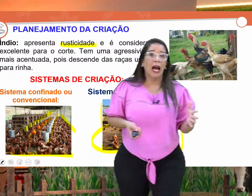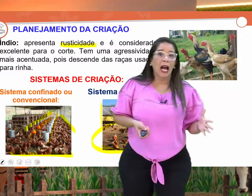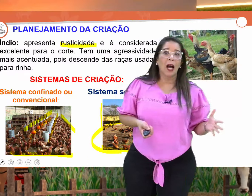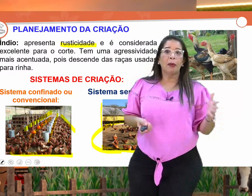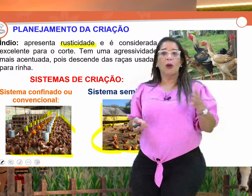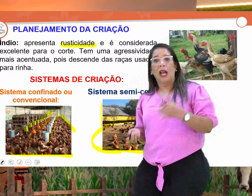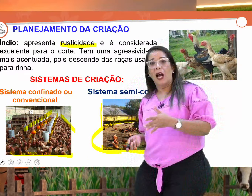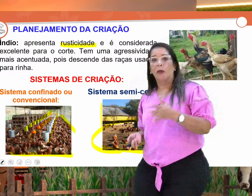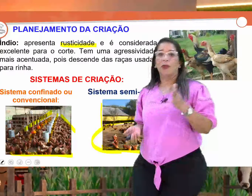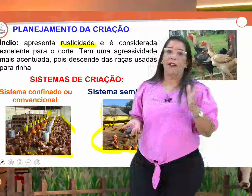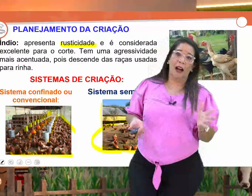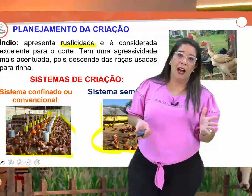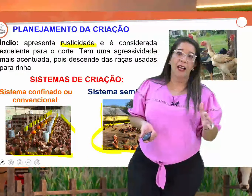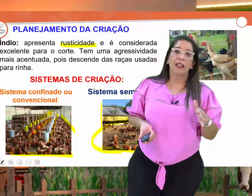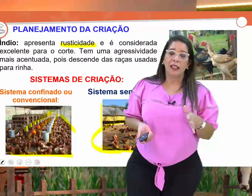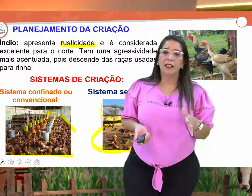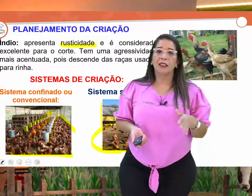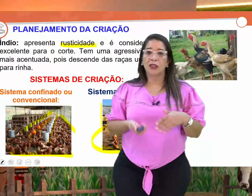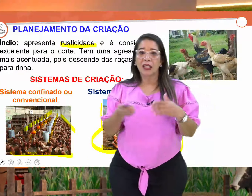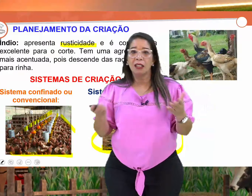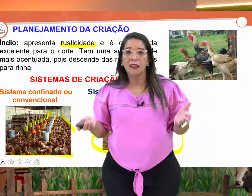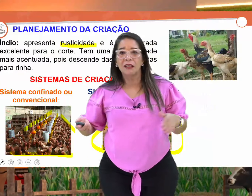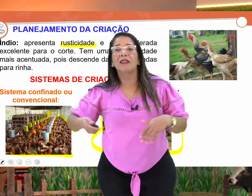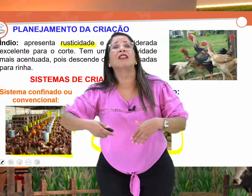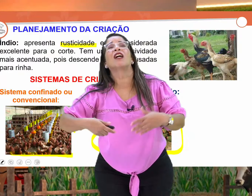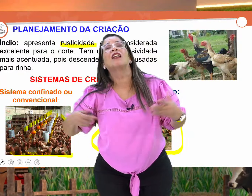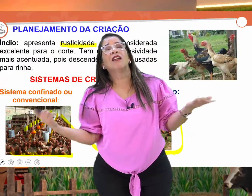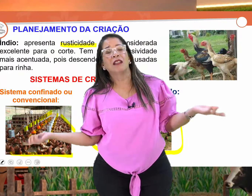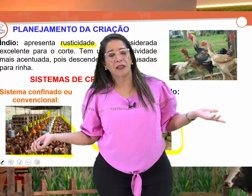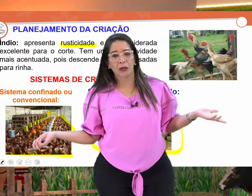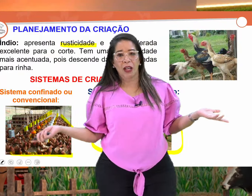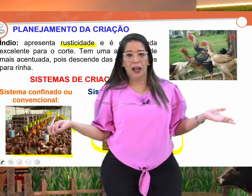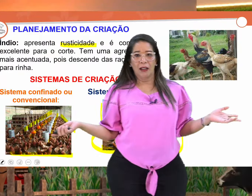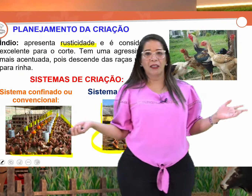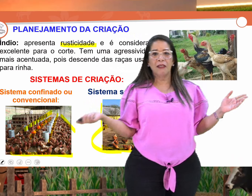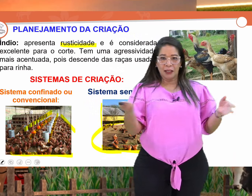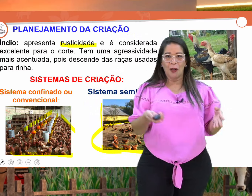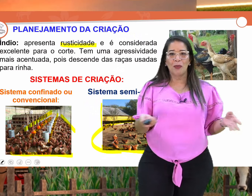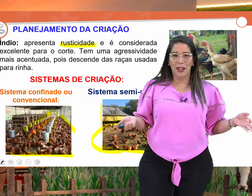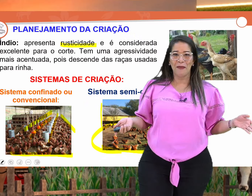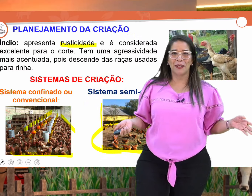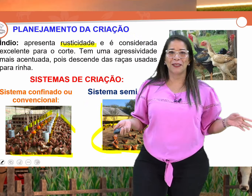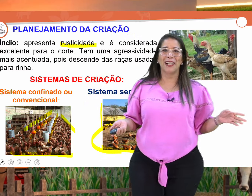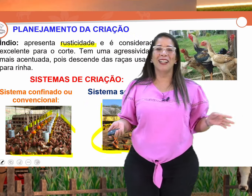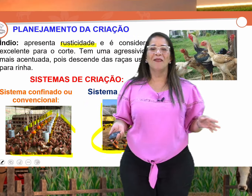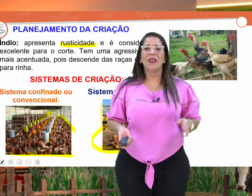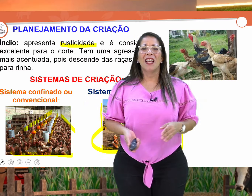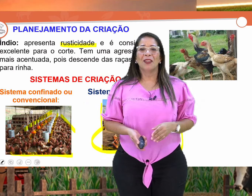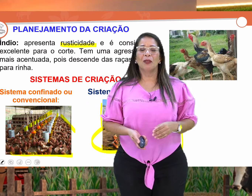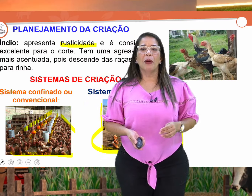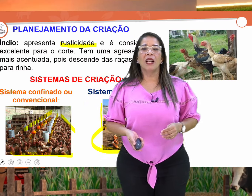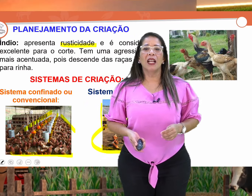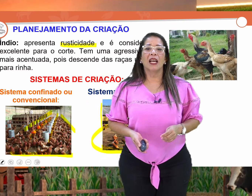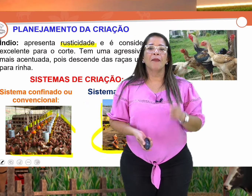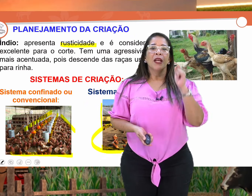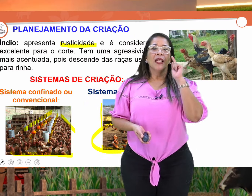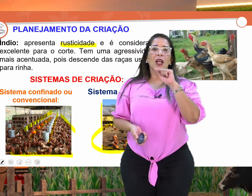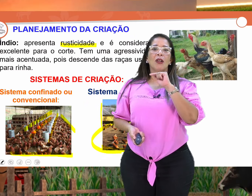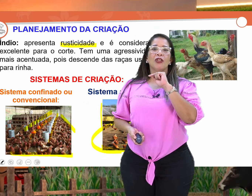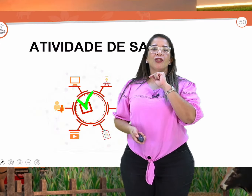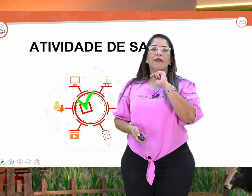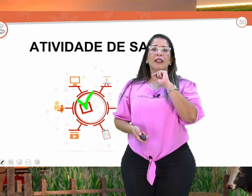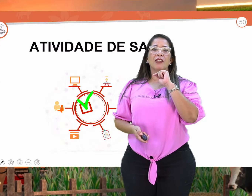para cuidar, para olhar, observar, né? Se tá criança, você não vai deixar ali, Deus dará. Você vai estar observando, né? Tudo bem,